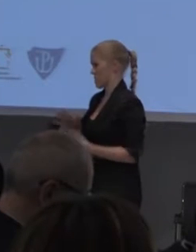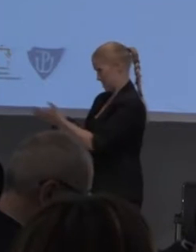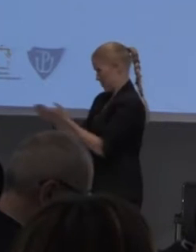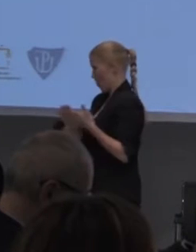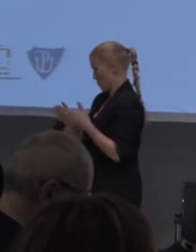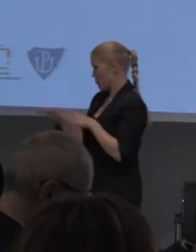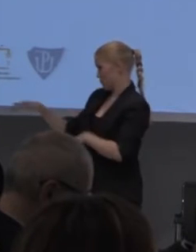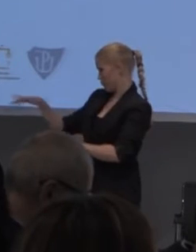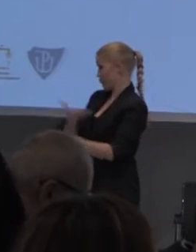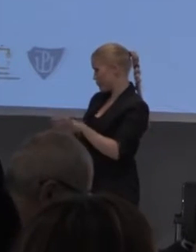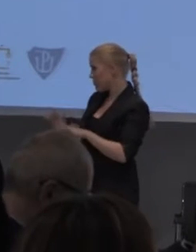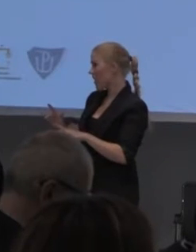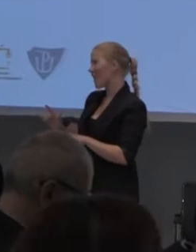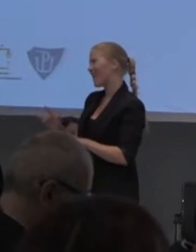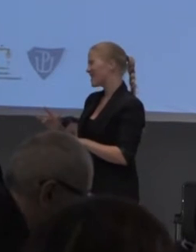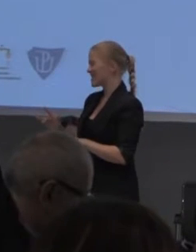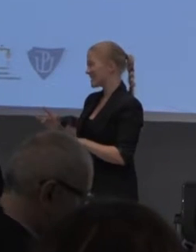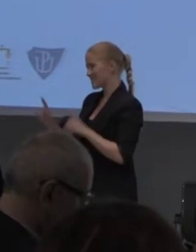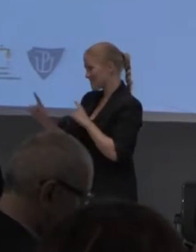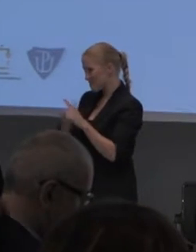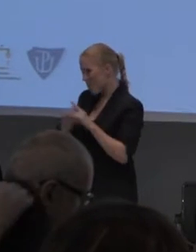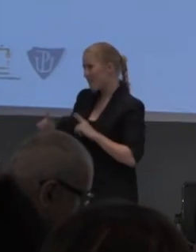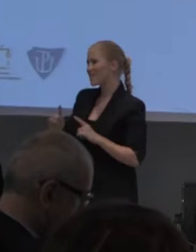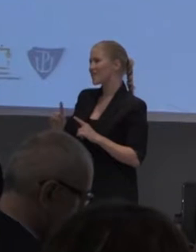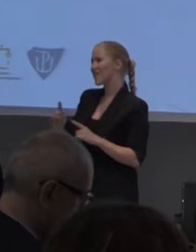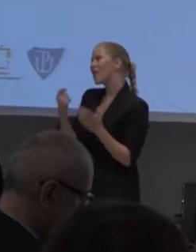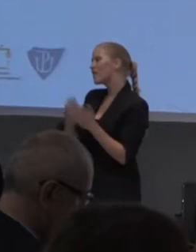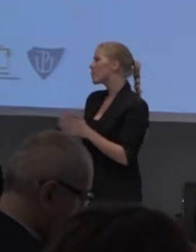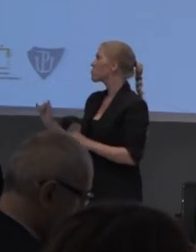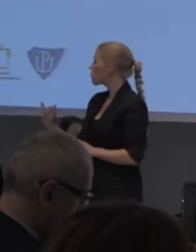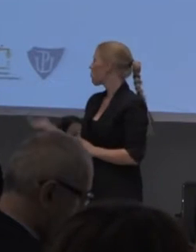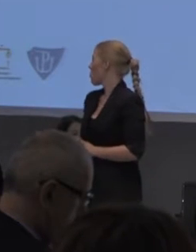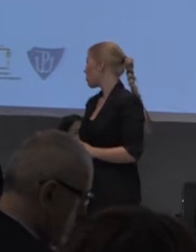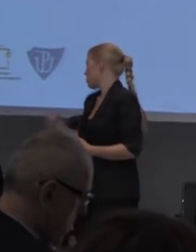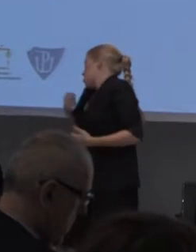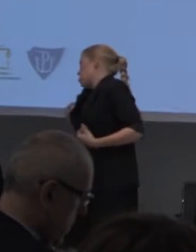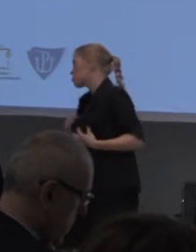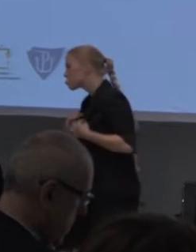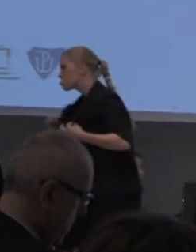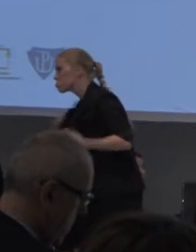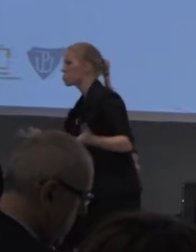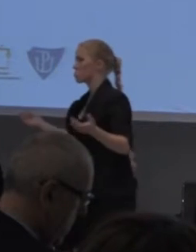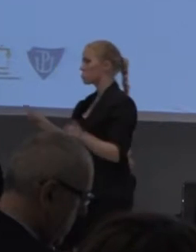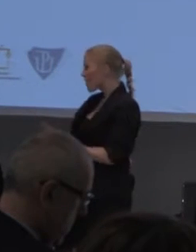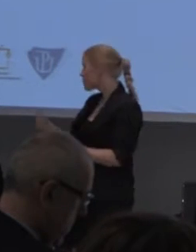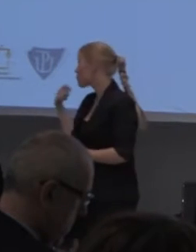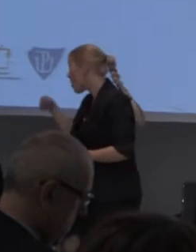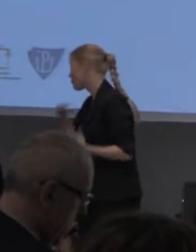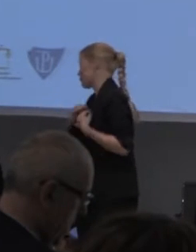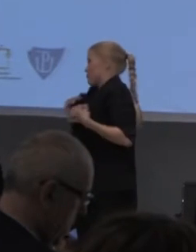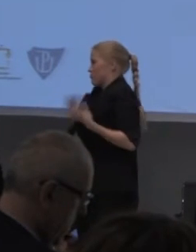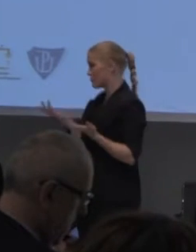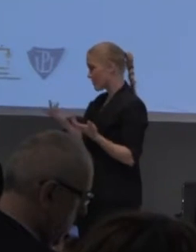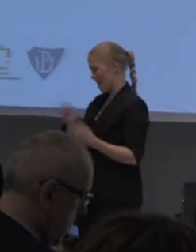jenom pravicoví politici a retorika části pravicových politiků, to je velmi často i retorika současného prezidenta